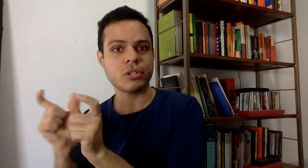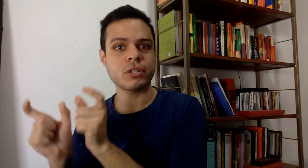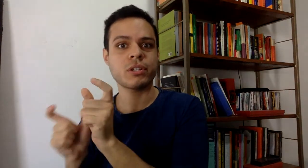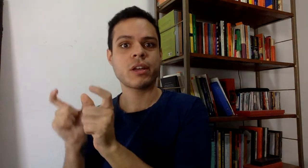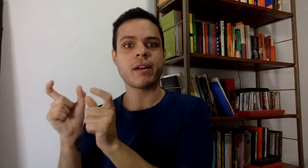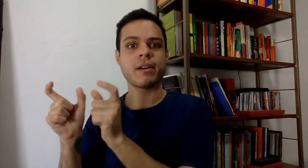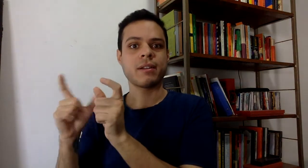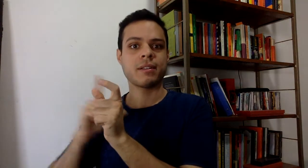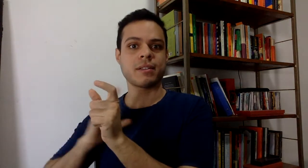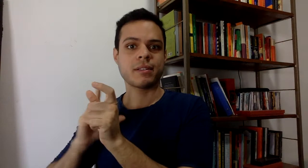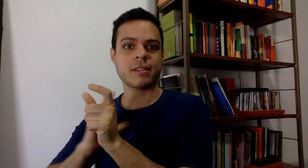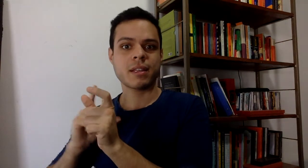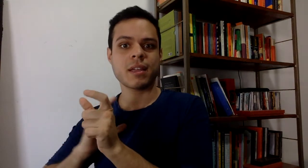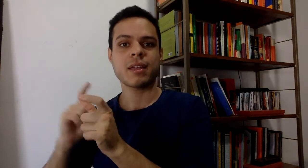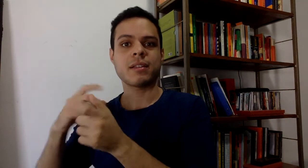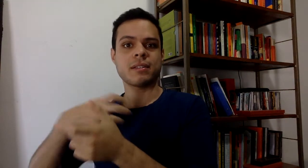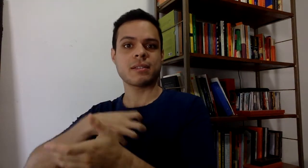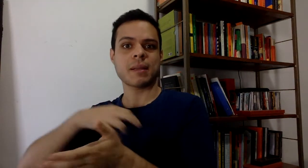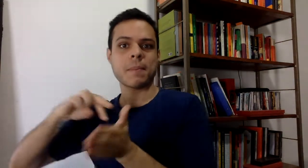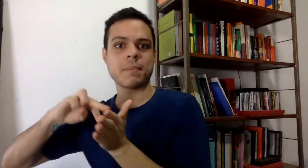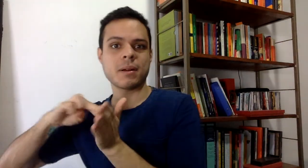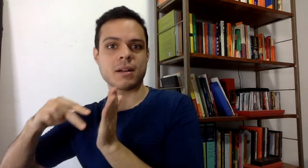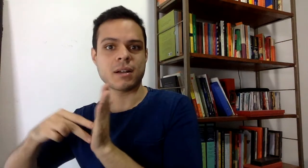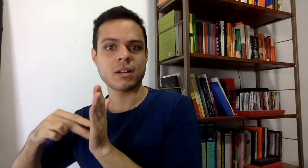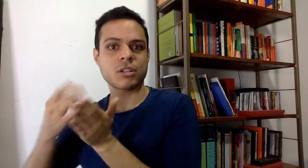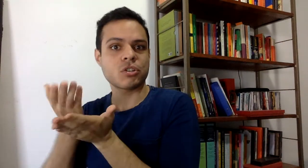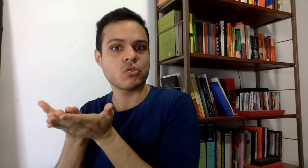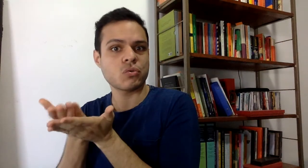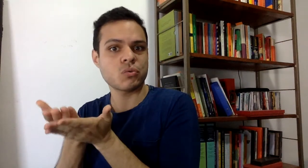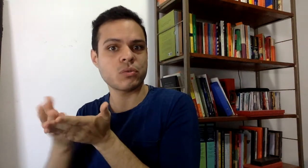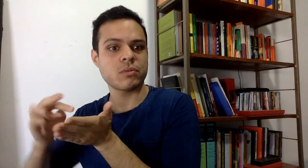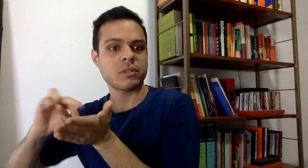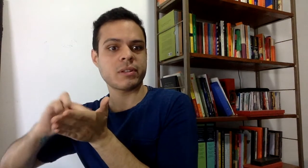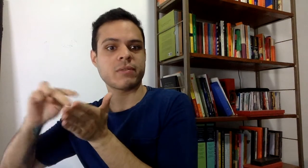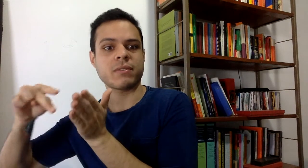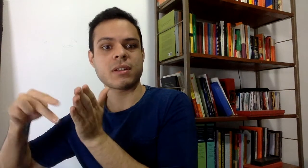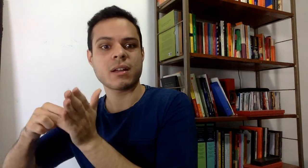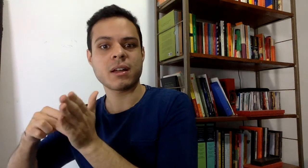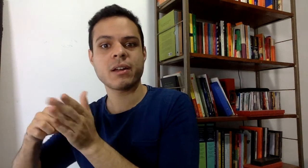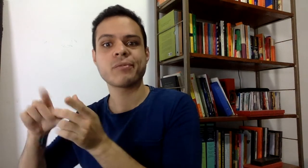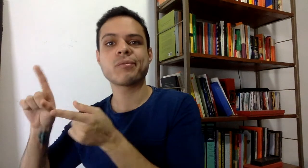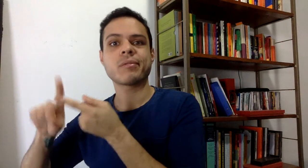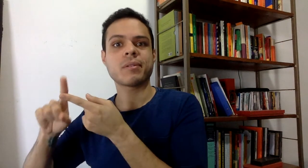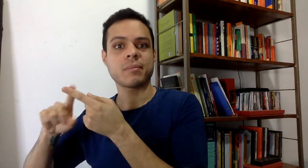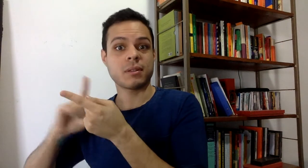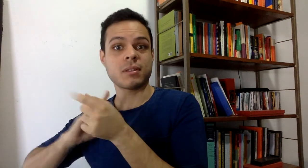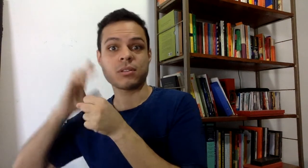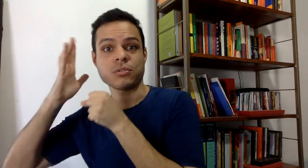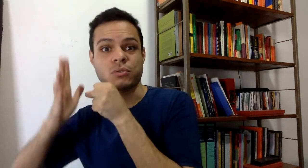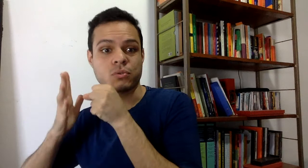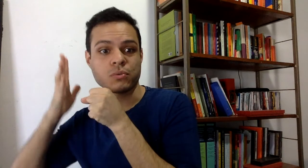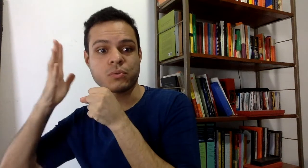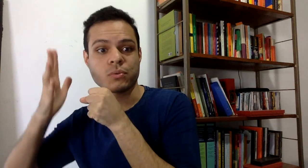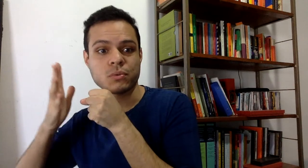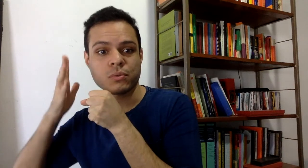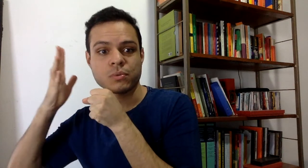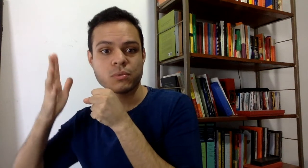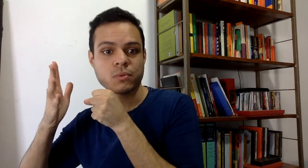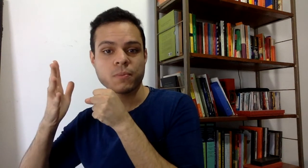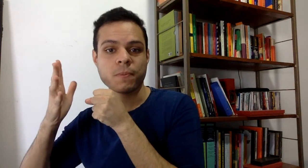semântica, que estuda os significados, e também o discurso, entre outros.